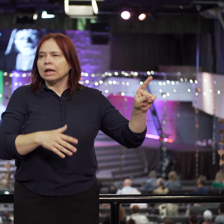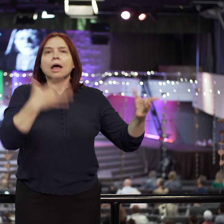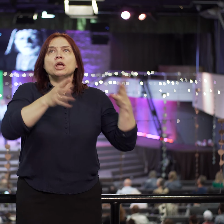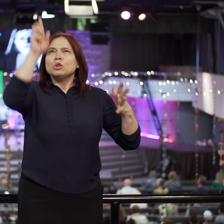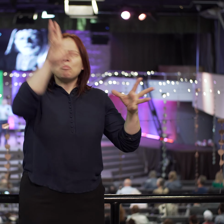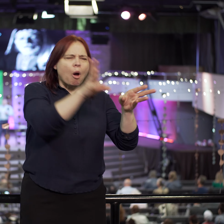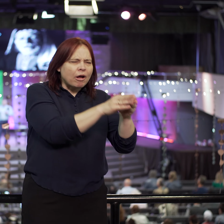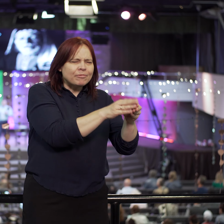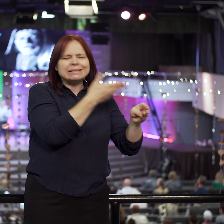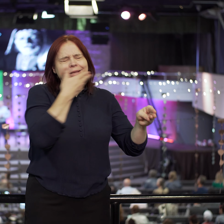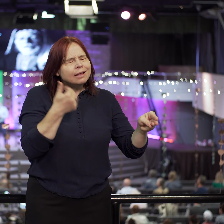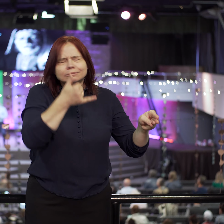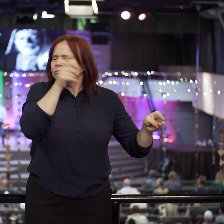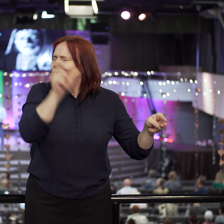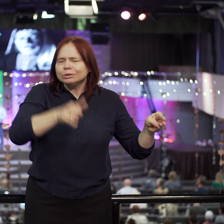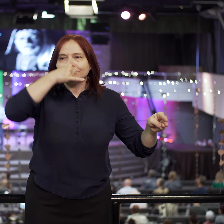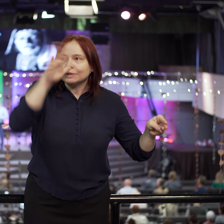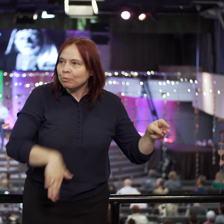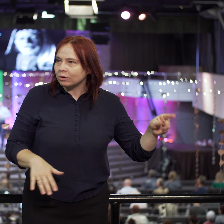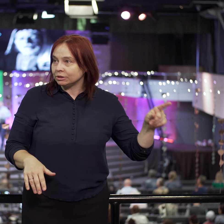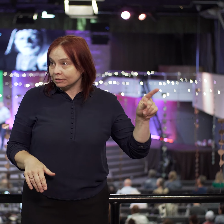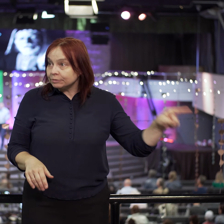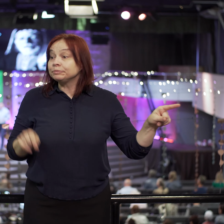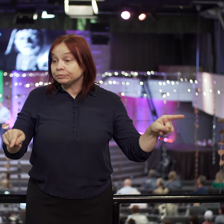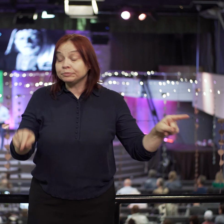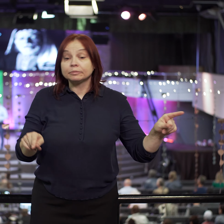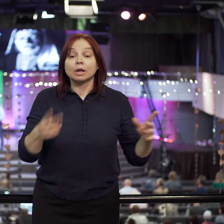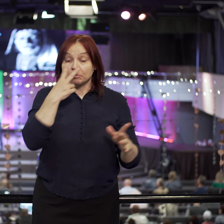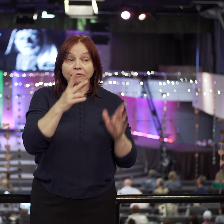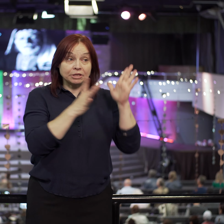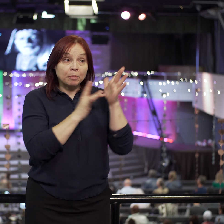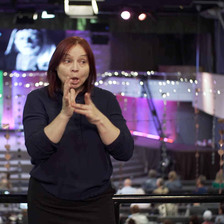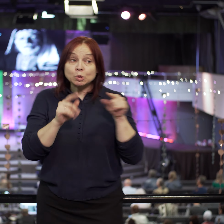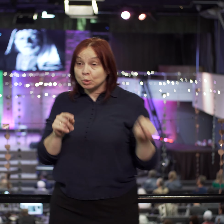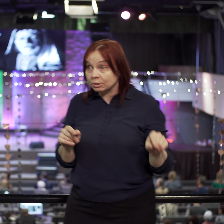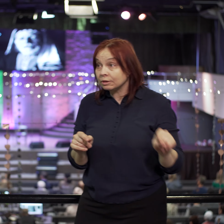вами видим? Что за картина? Иисус